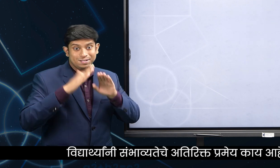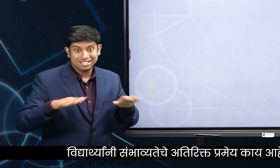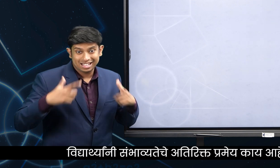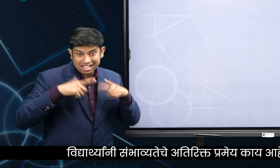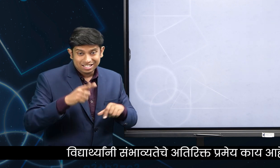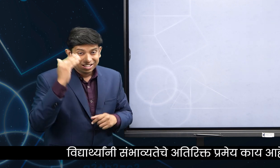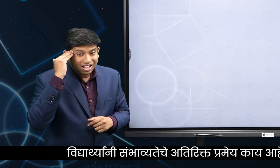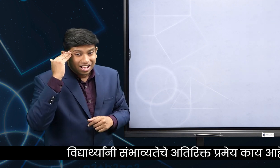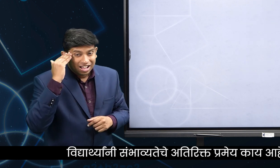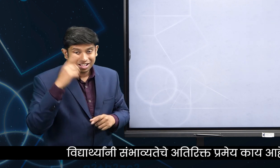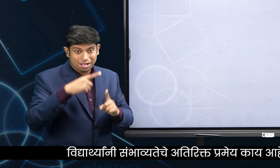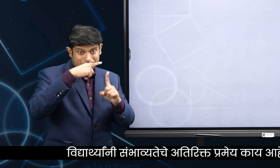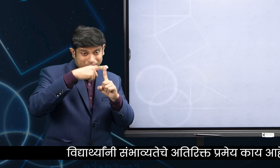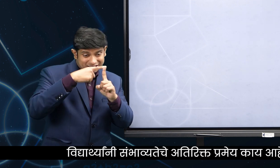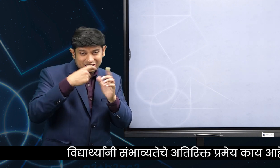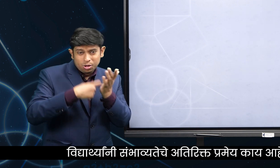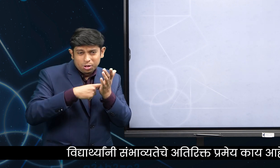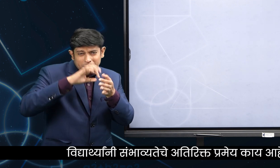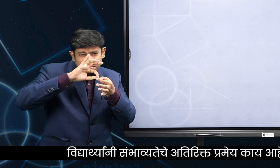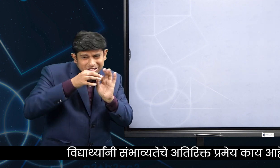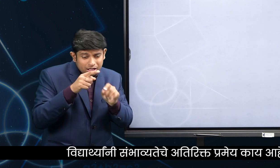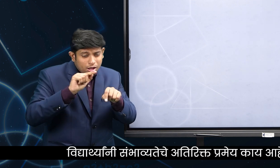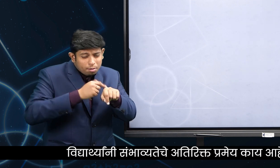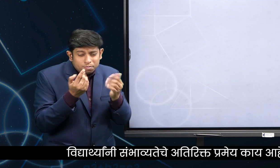विद्यार्थ्यांनी संभाव्यतेचे अतिरिक्त प्रमेय काय आहे ते समजून घ्या.